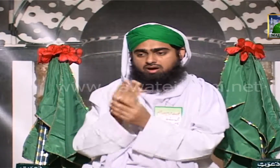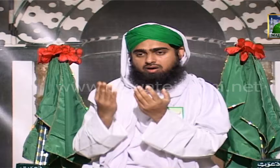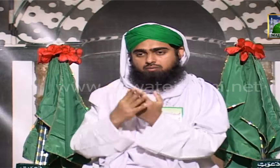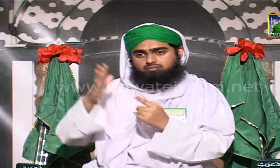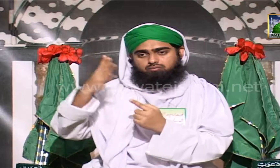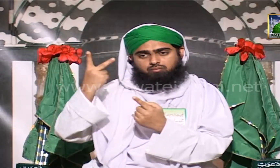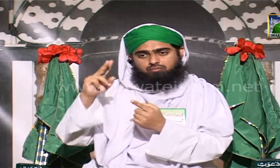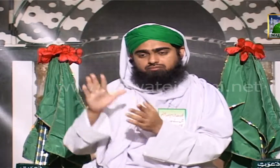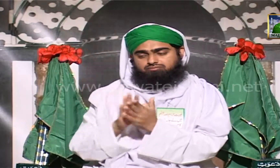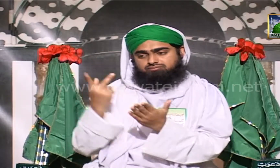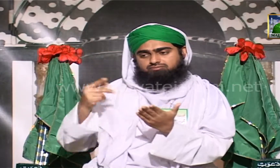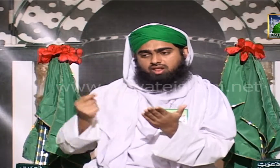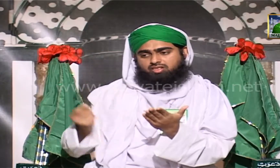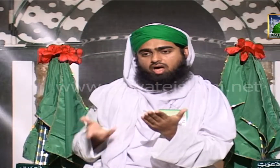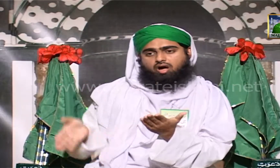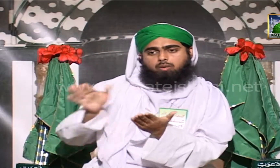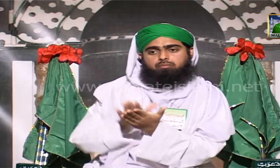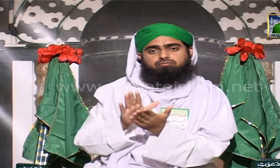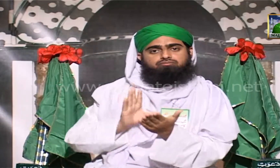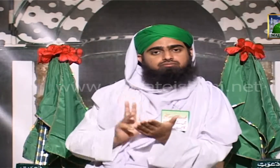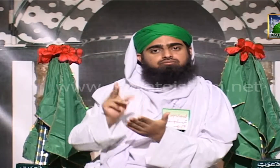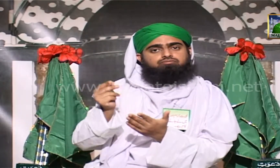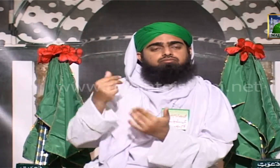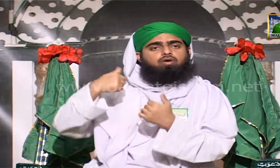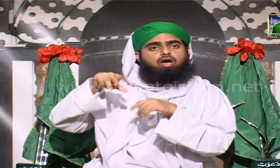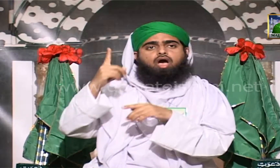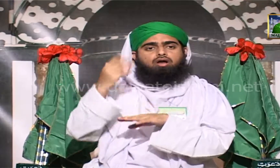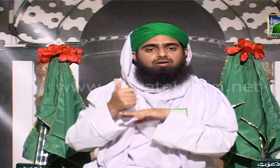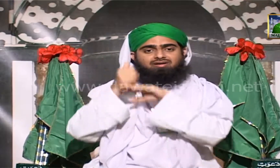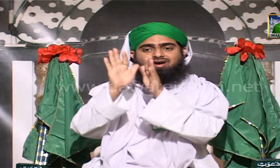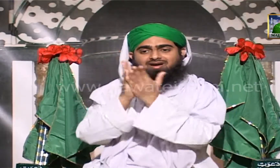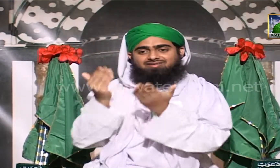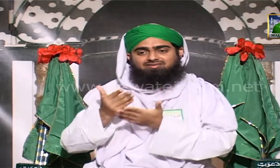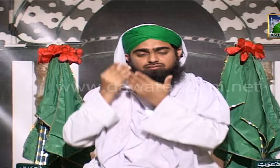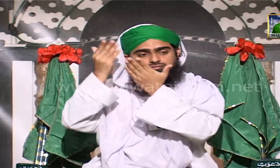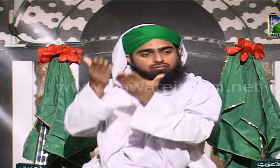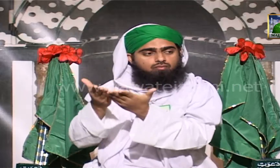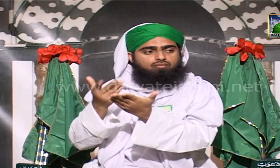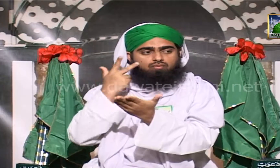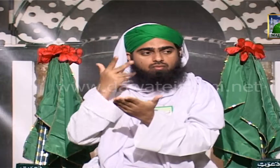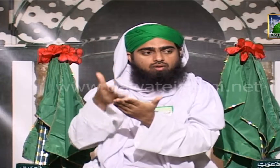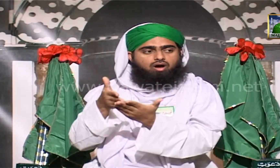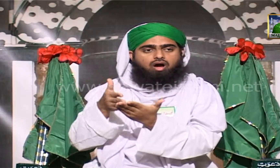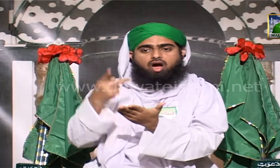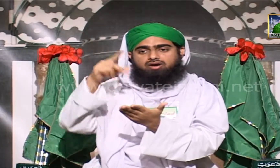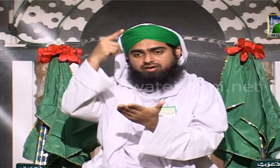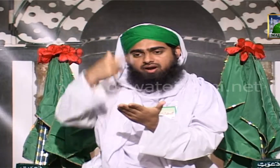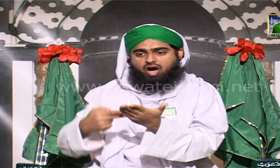اللہ کی بارگاہ میں پیش کرنے کے لیے آپ کا نام نہیں لکھتے، آپ کو کینسل کر دیا تھا، آپ خارج ہو جاتے نام سے. جو